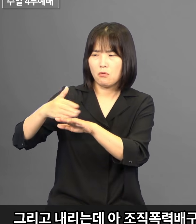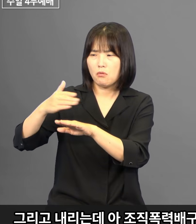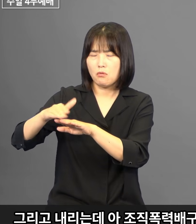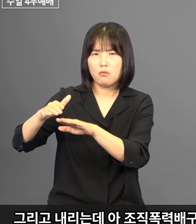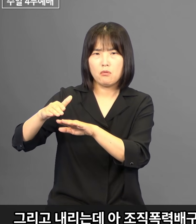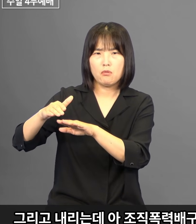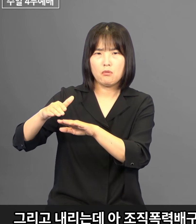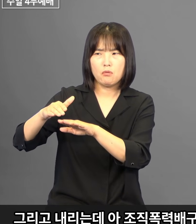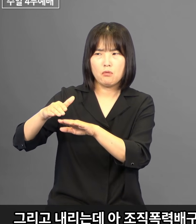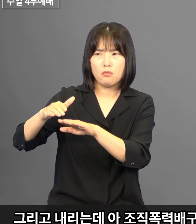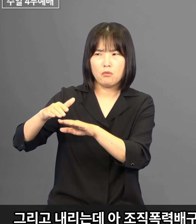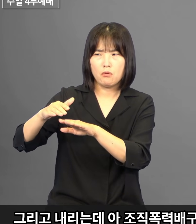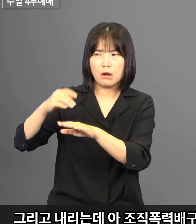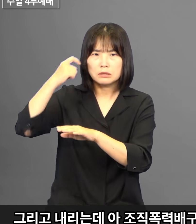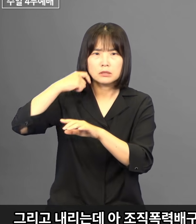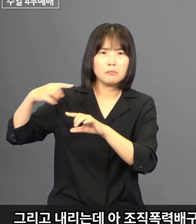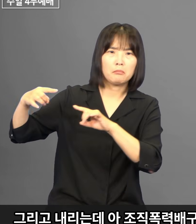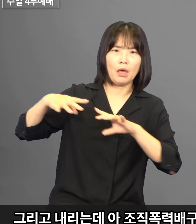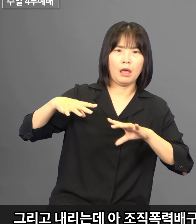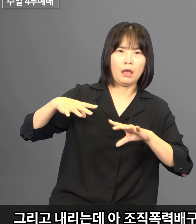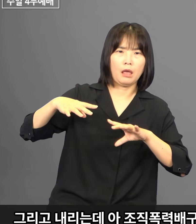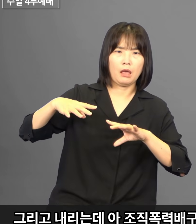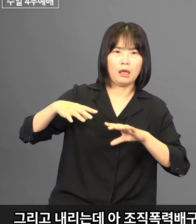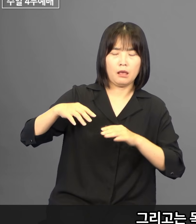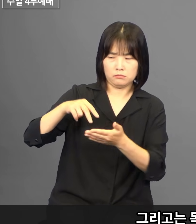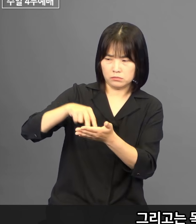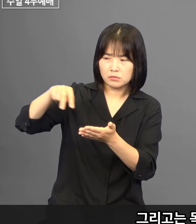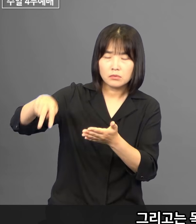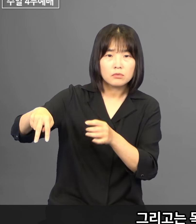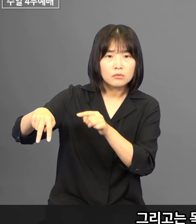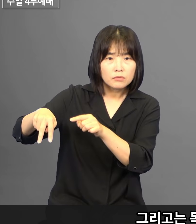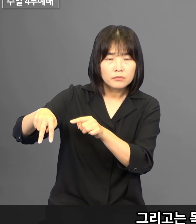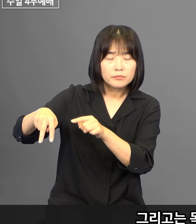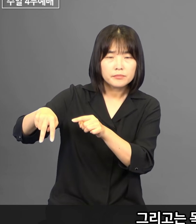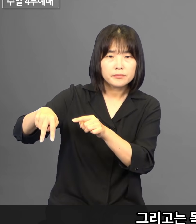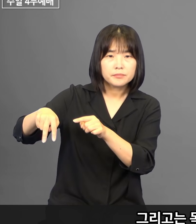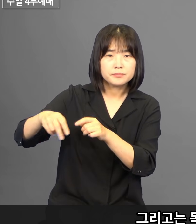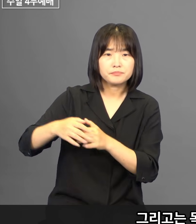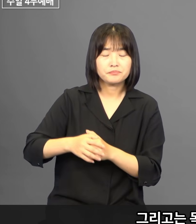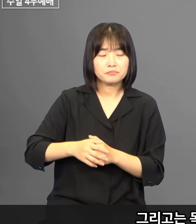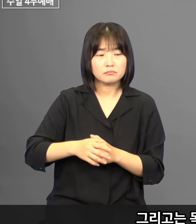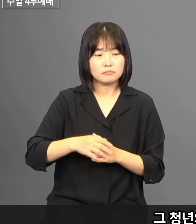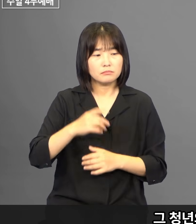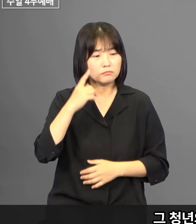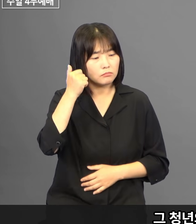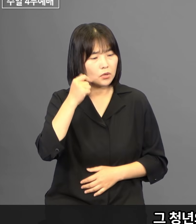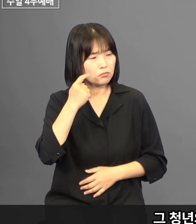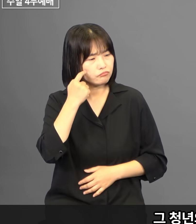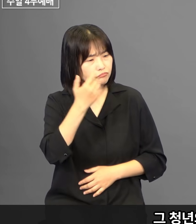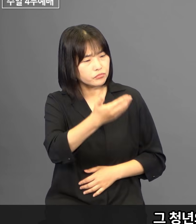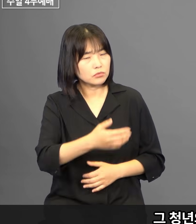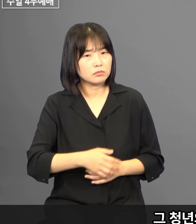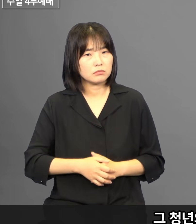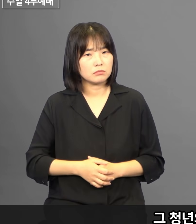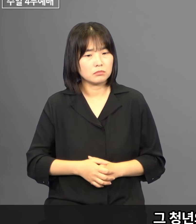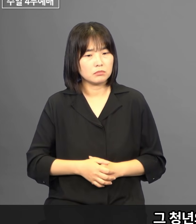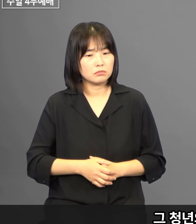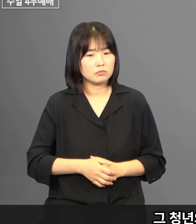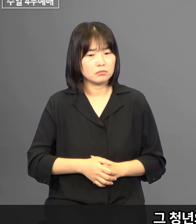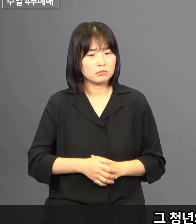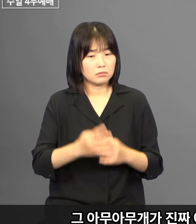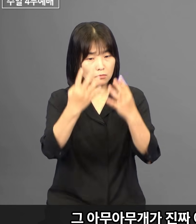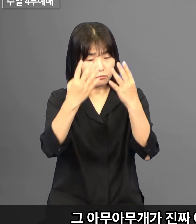조직폭력배구나 그렇게 딱 느껴지는 사람이 내리더래요. 그리고는 목사님에게 묻더래요. 그 청년의 이름을